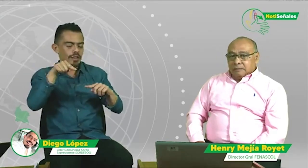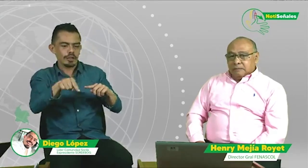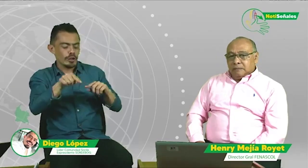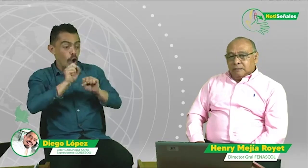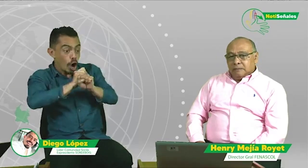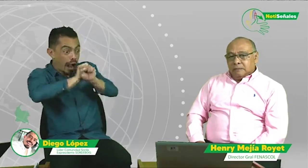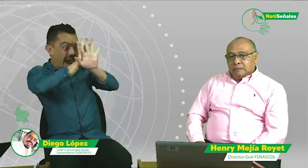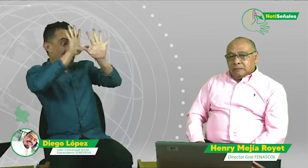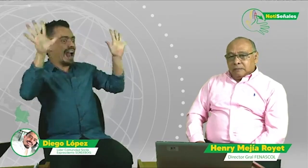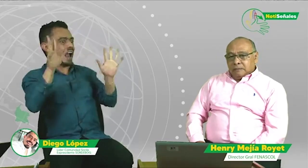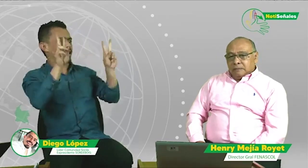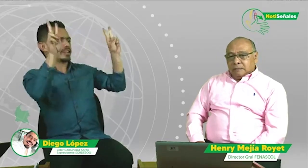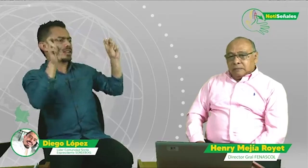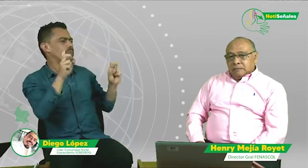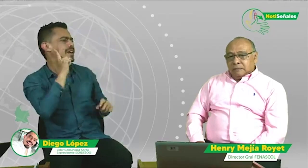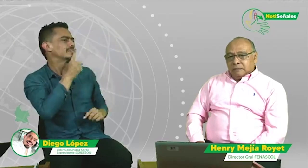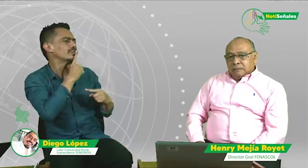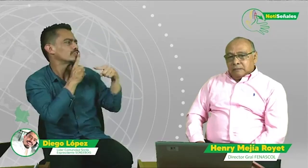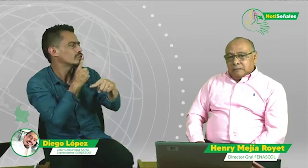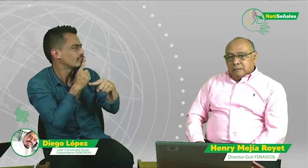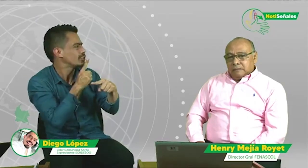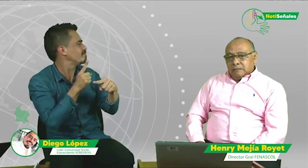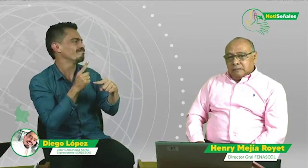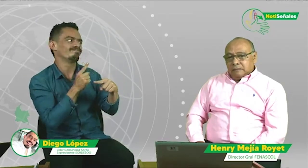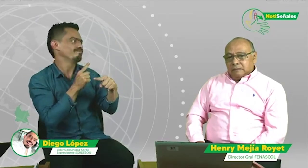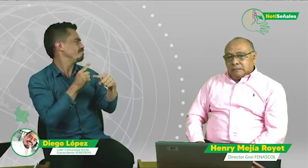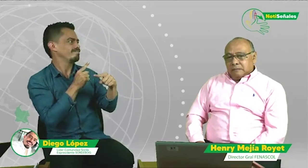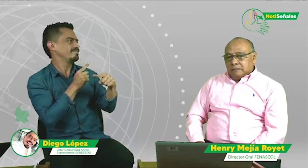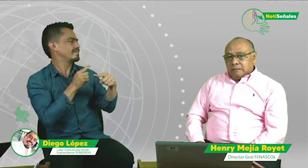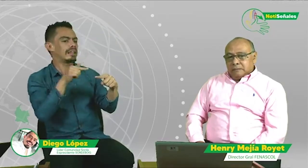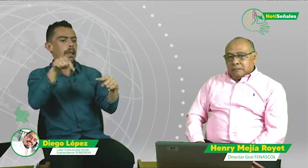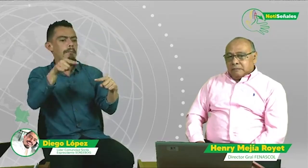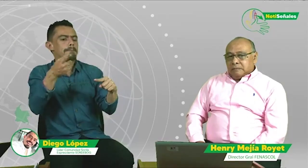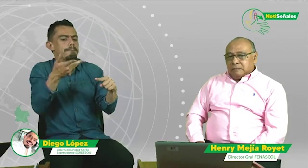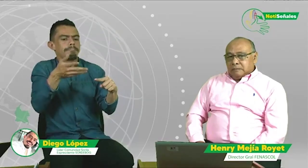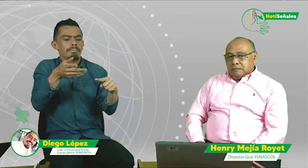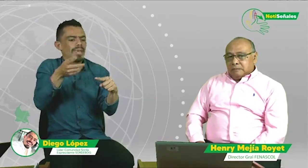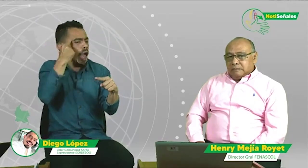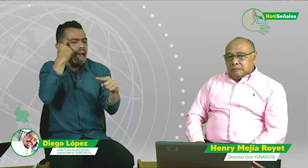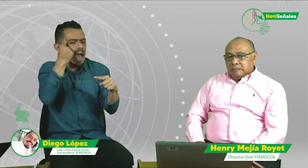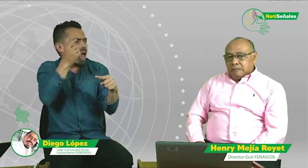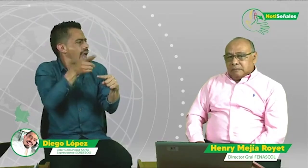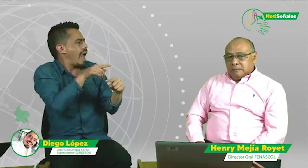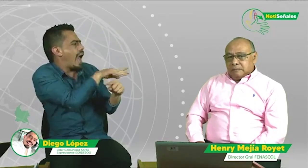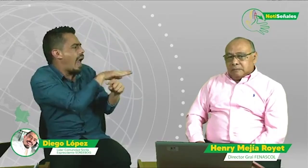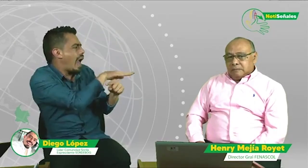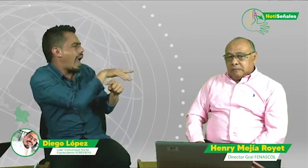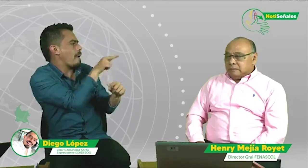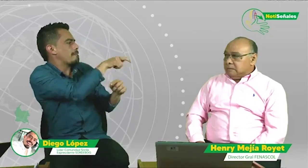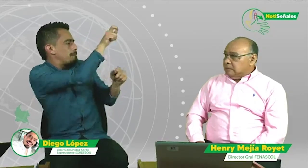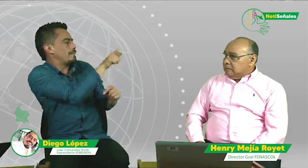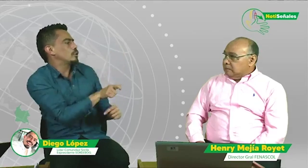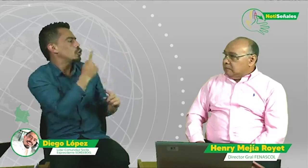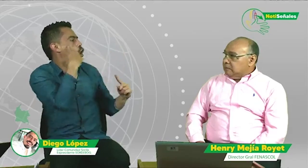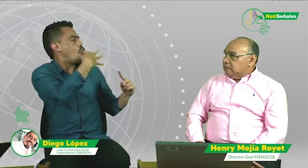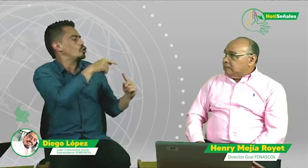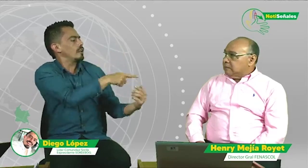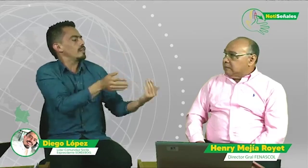entidades territoriales, alcaldías, gobernaciones, no tienen muy claro el tema de la contratación de una persona sorda.